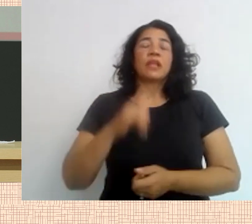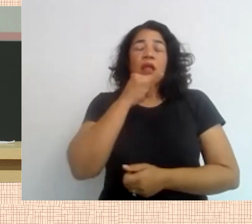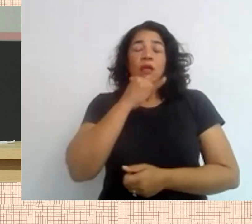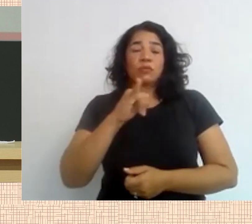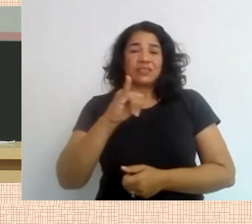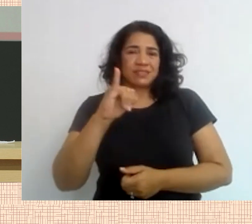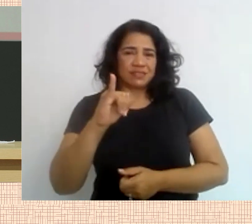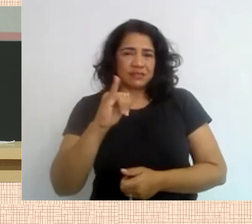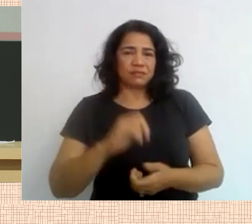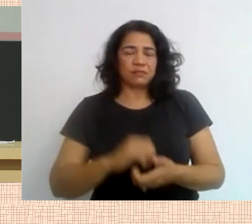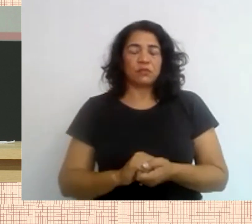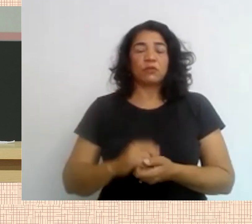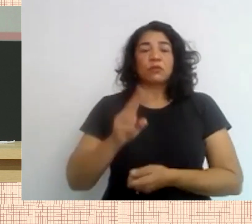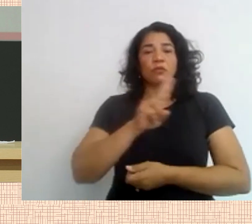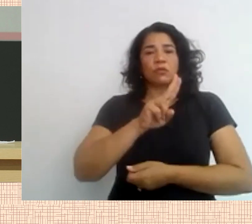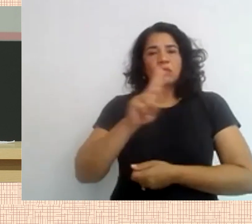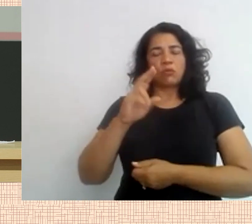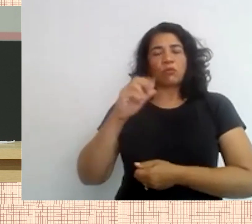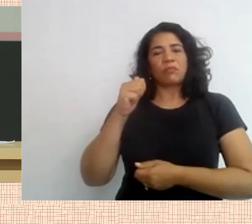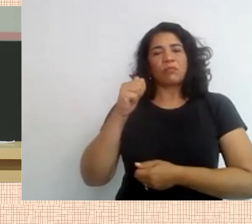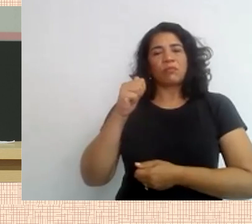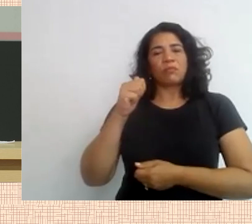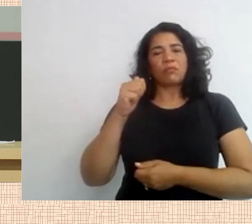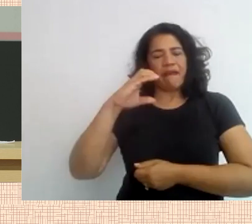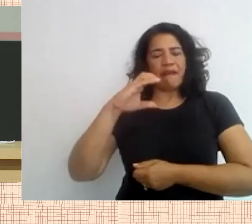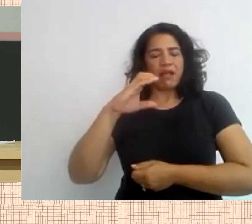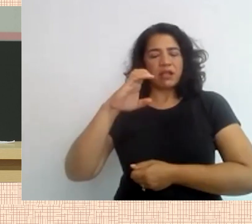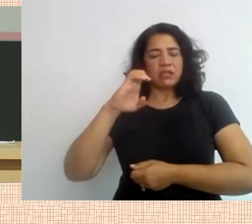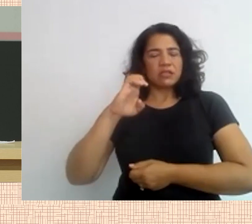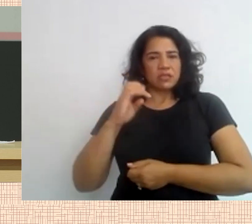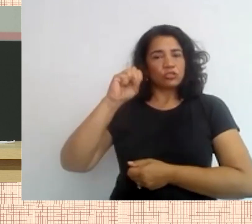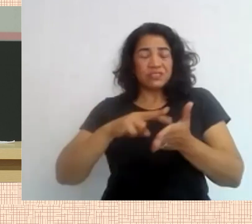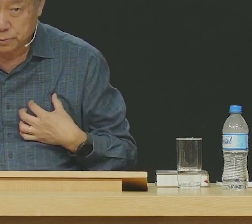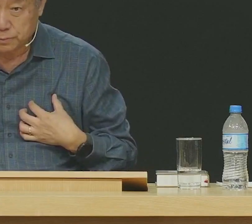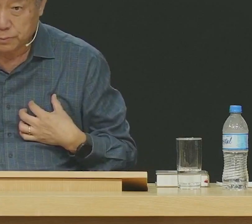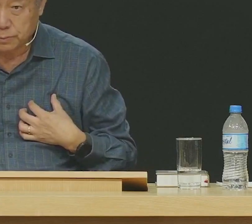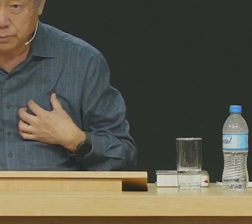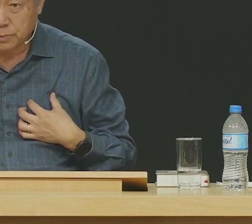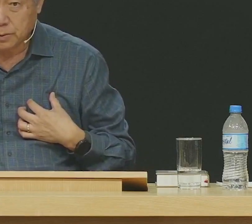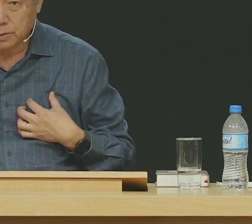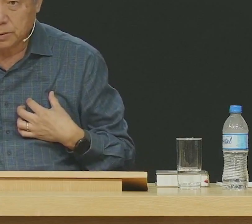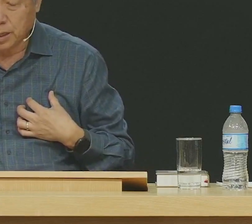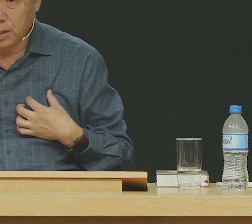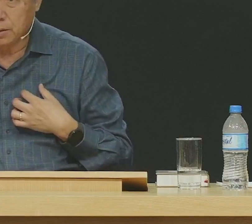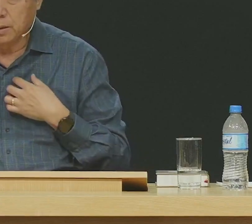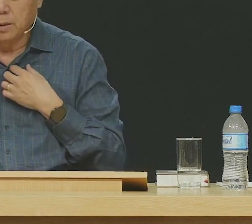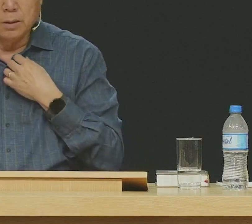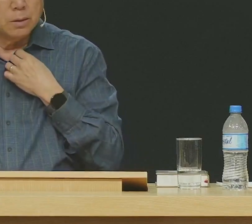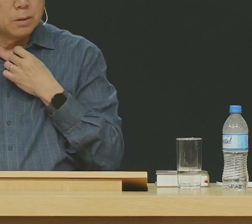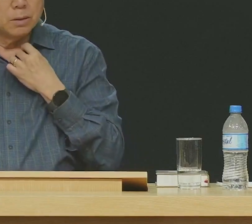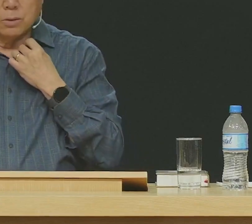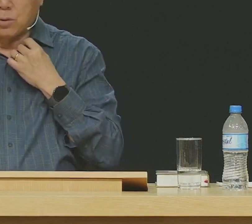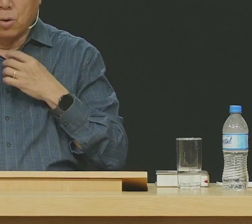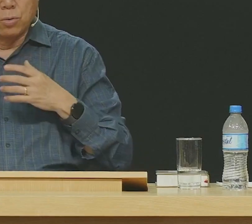Ascetismo é você privar o seu corpo, né,